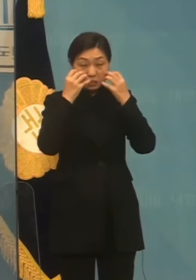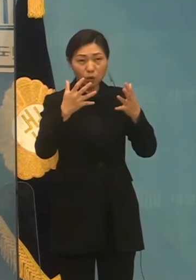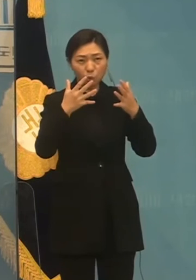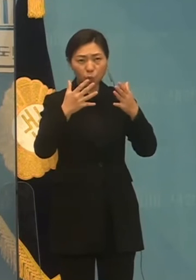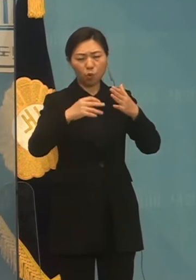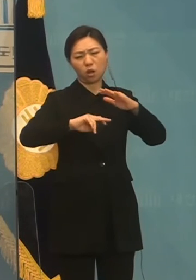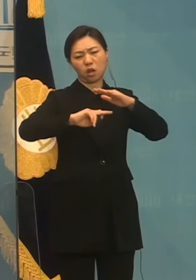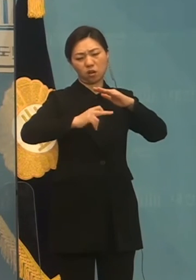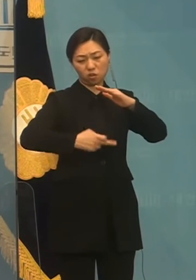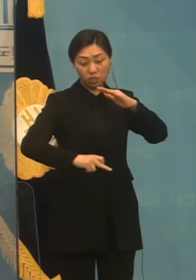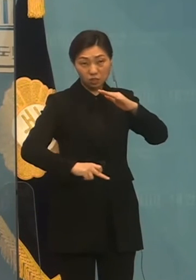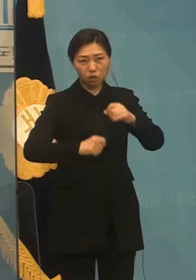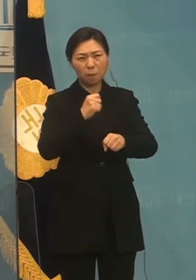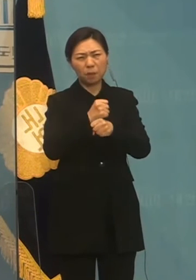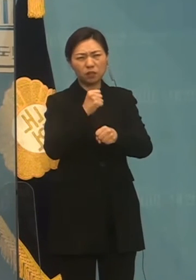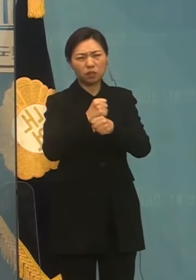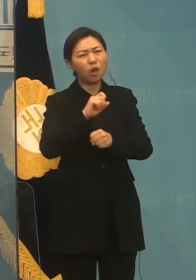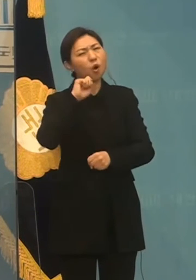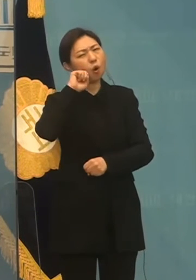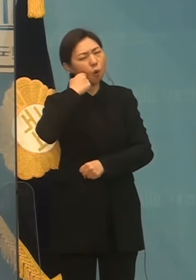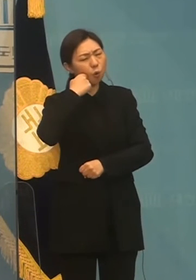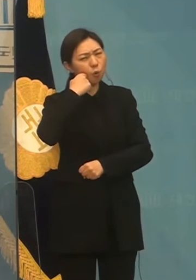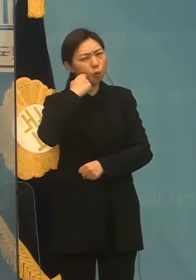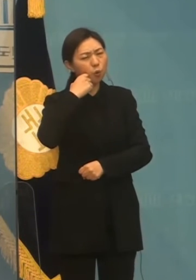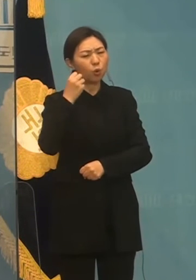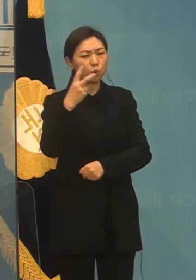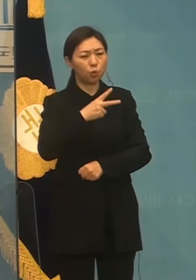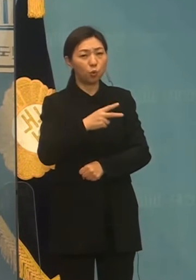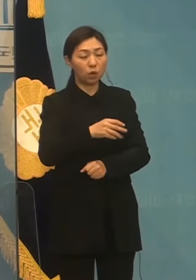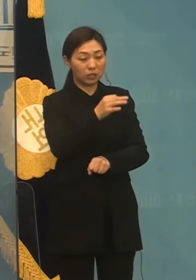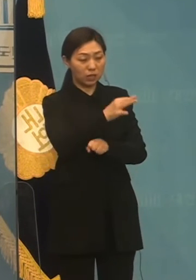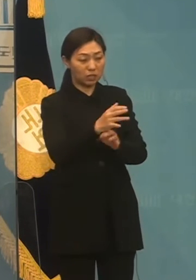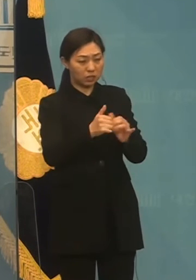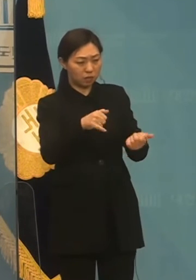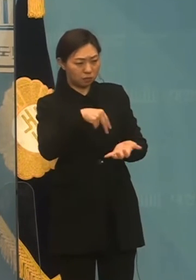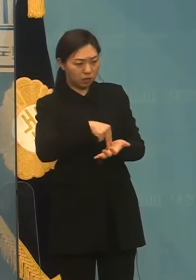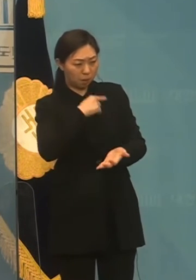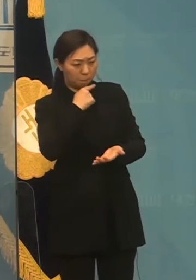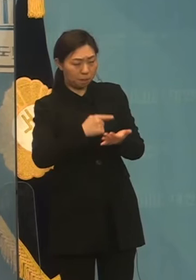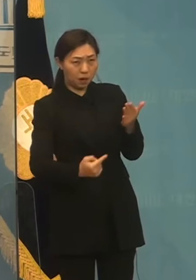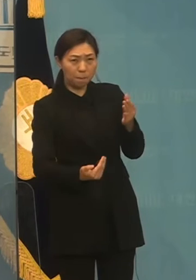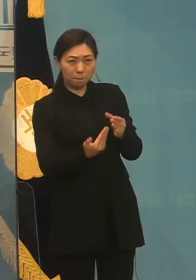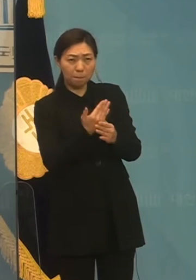소비자 불편 등 다양한 문제가 발생할 수 있다는 우려가 제기되고 있습니다.